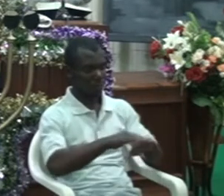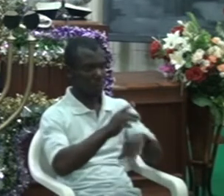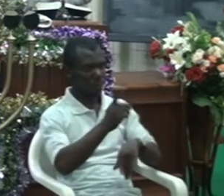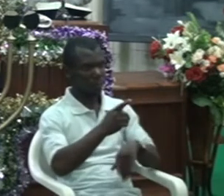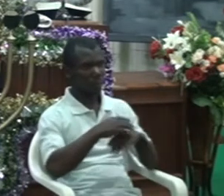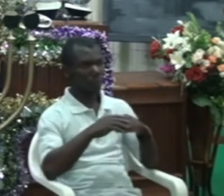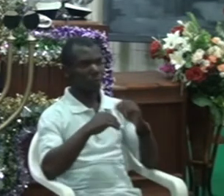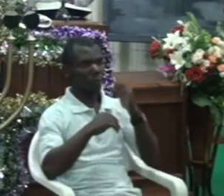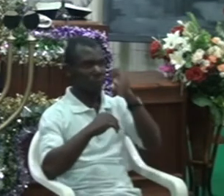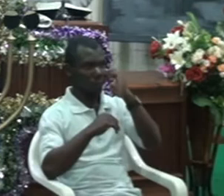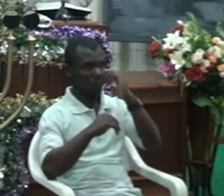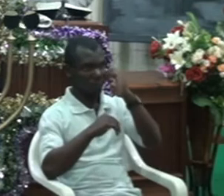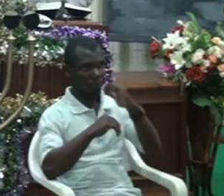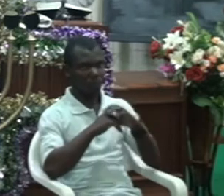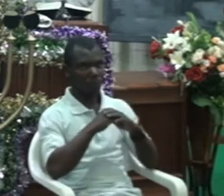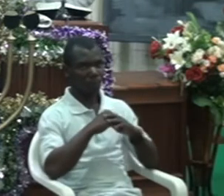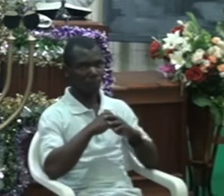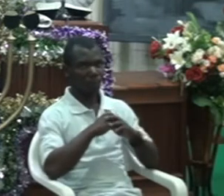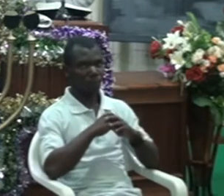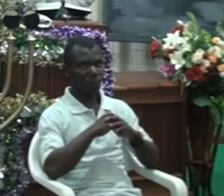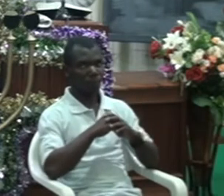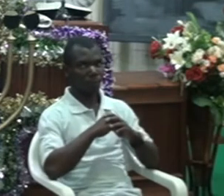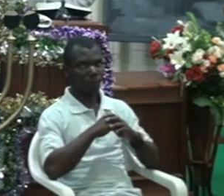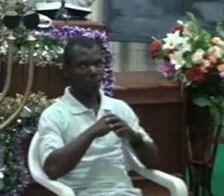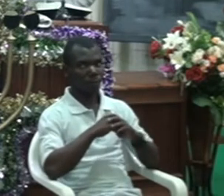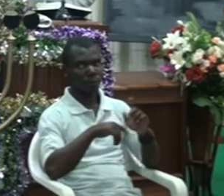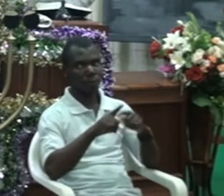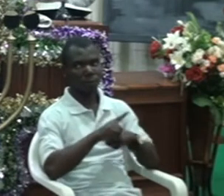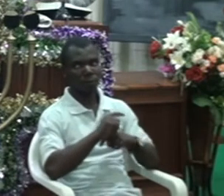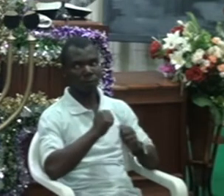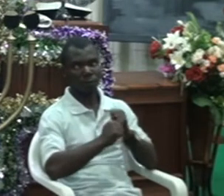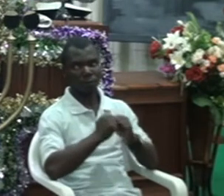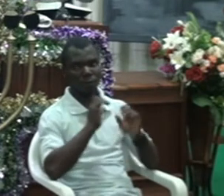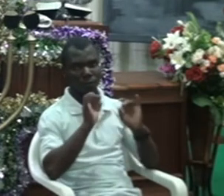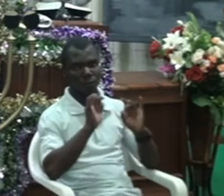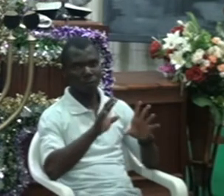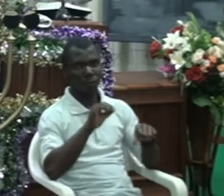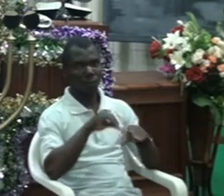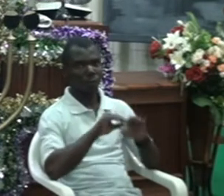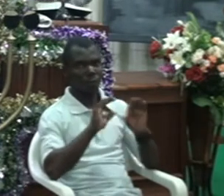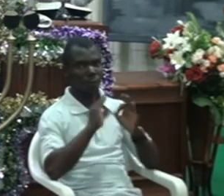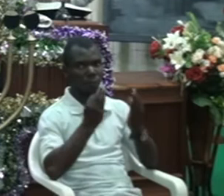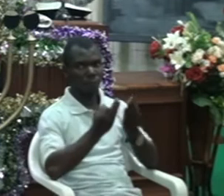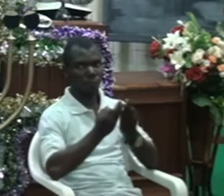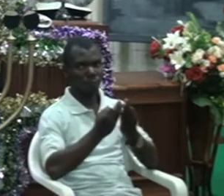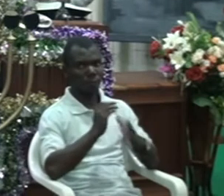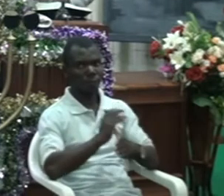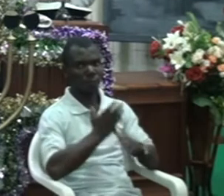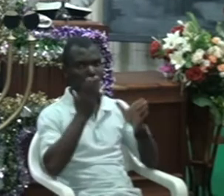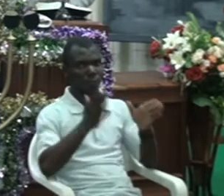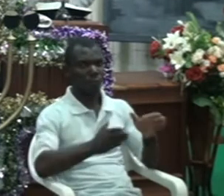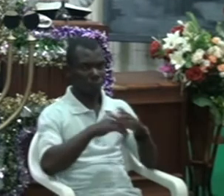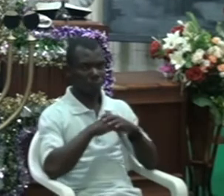ici au sujet de toi. Léo ma problème ziko. Aujourd'hui il y a des problèmes dans les maisons des